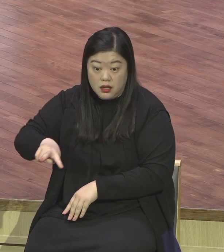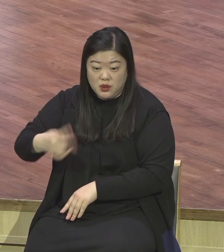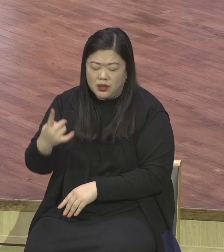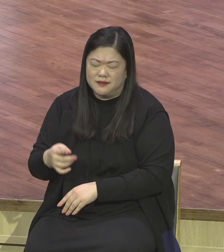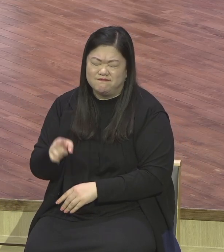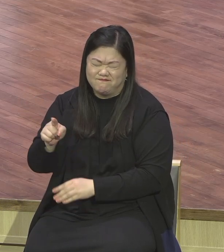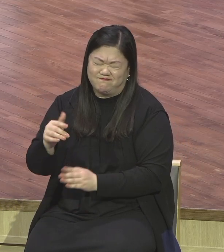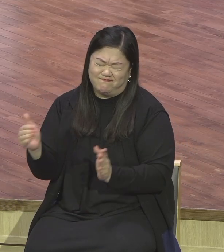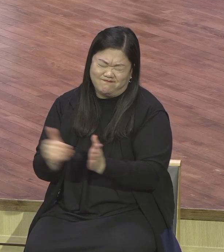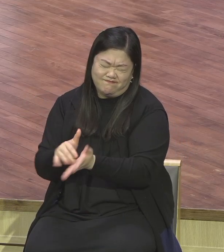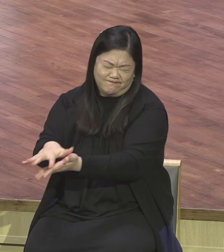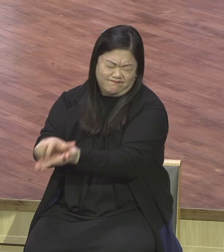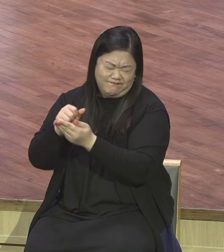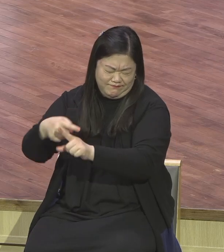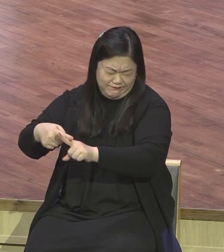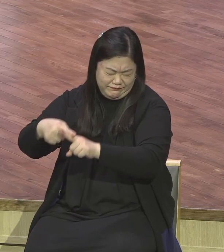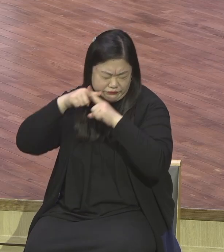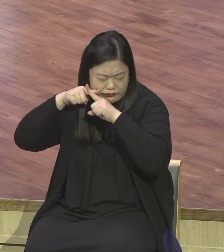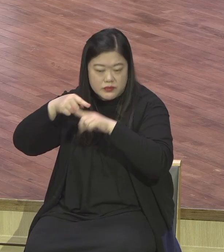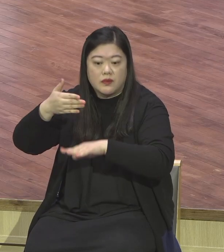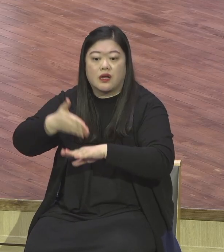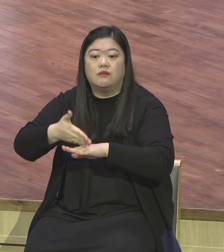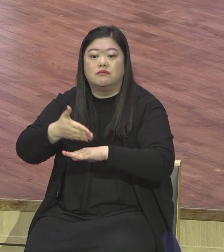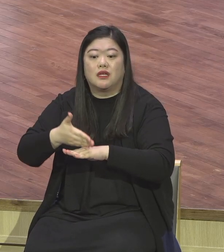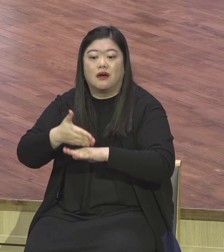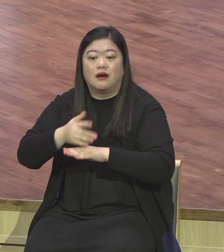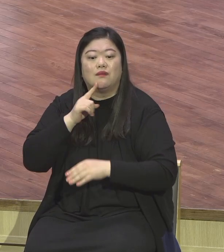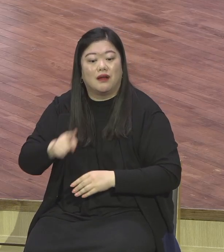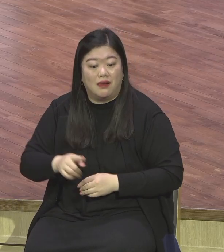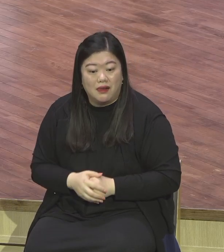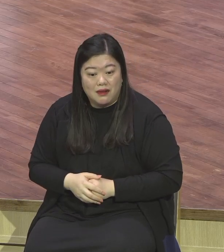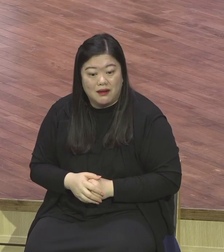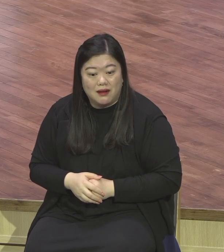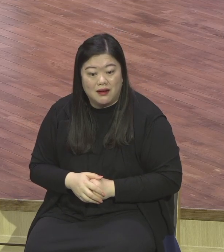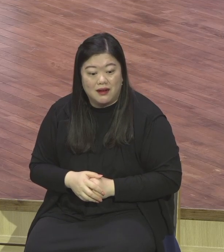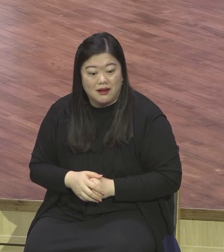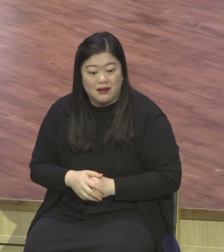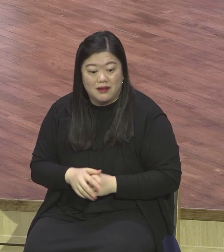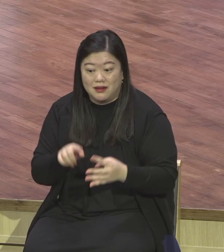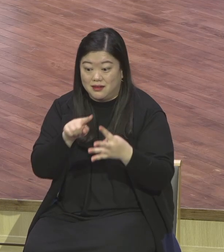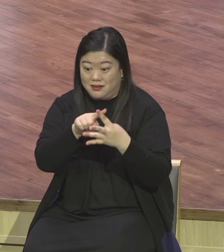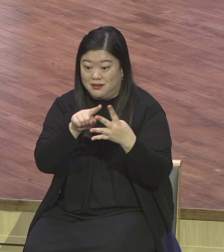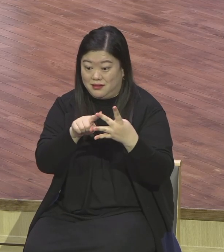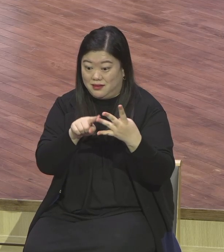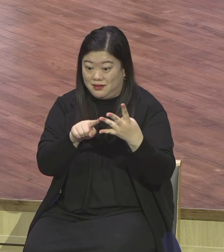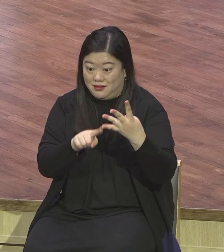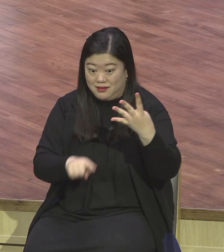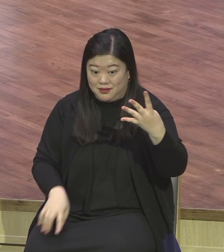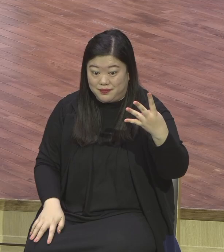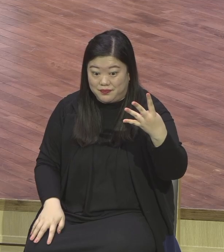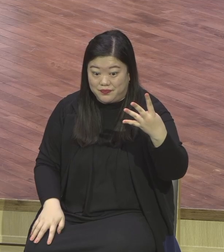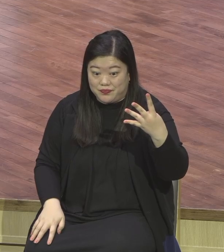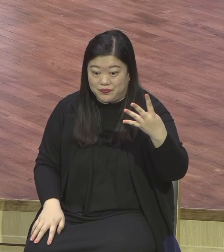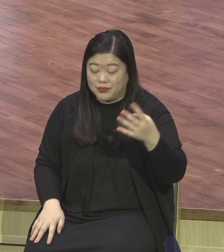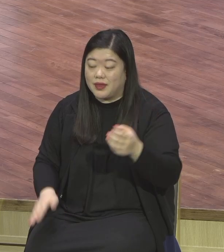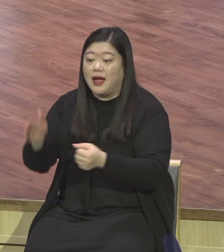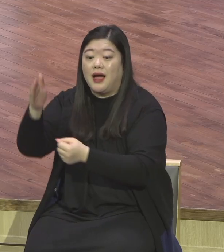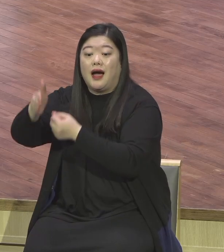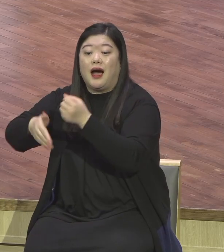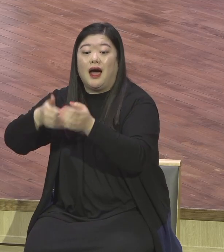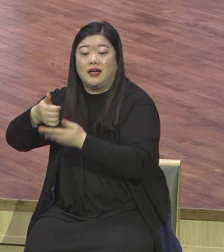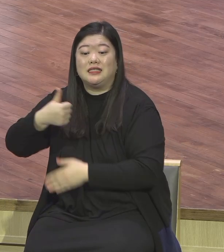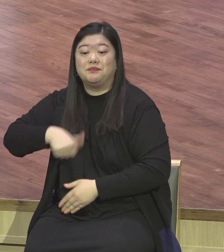감사할 수 있는 수준이 되라 그런 말이죠 하나님 자녀의 삶은요 그것까지